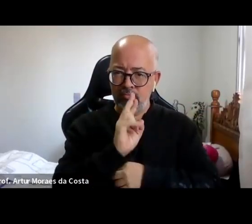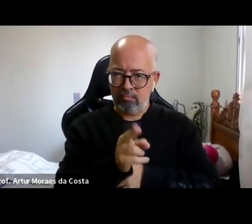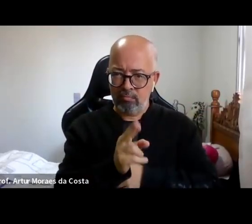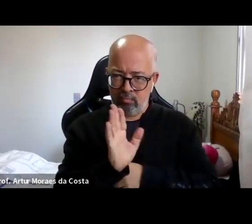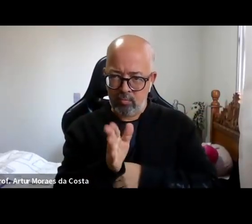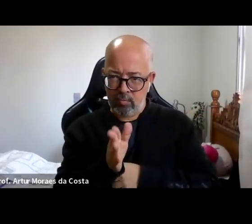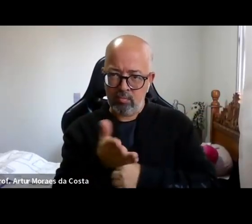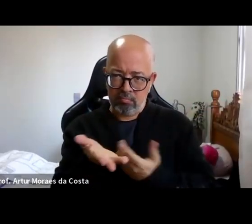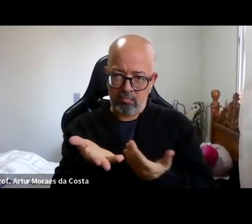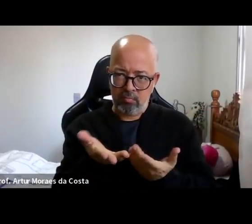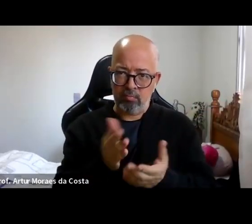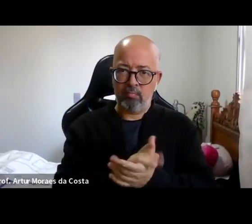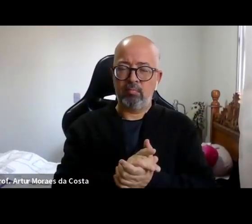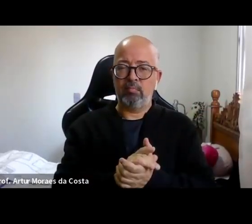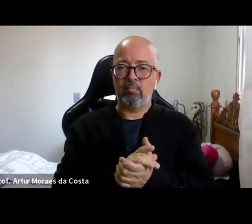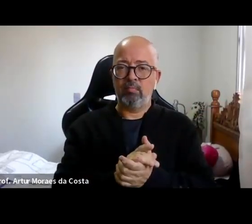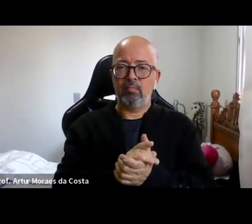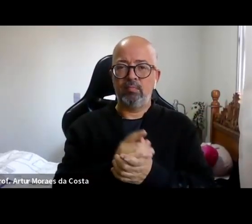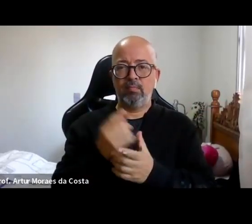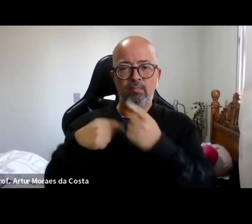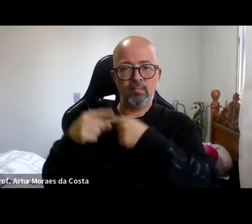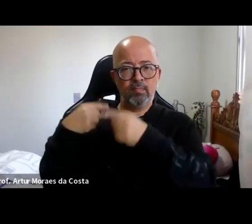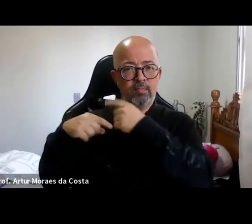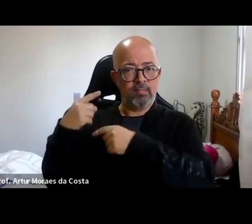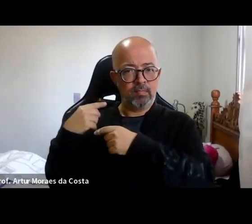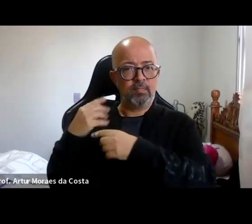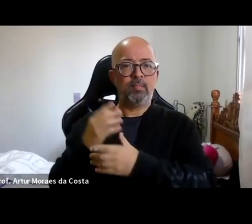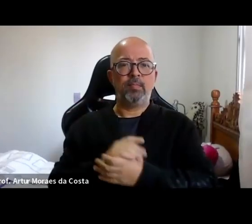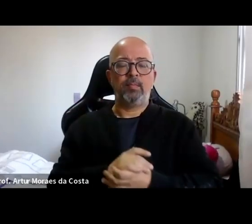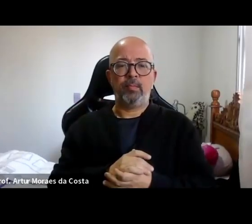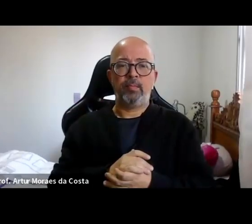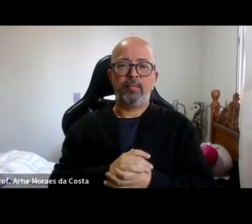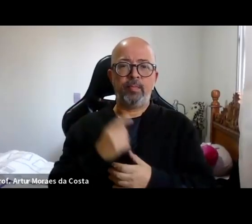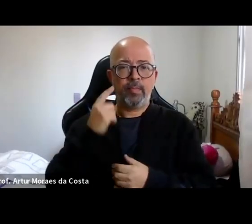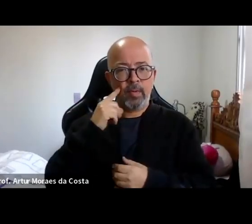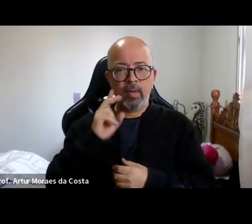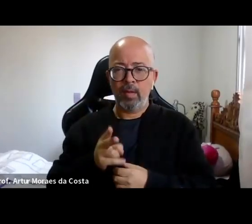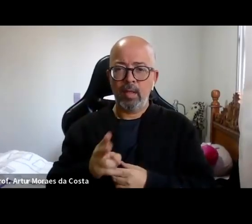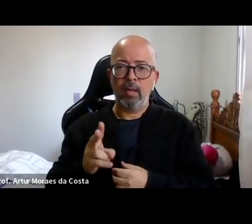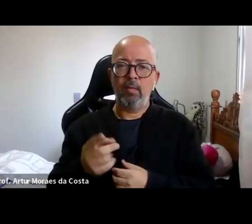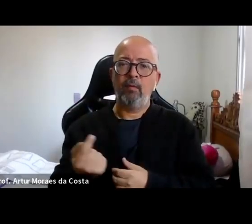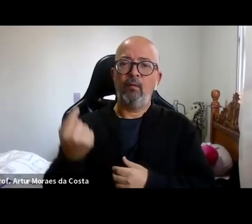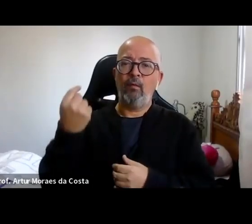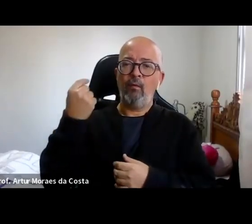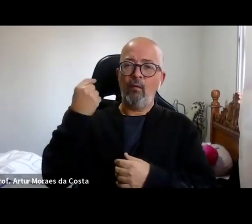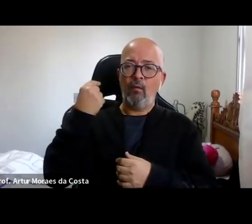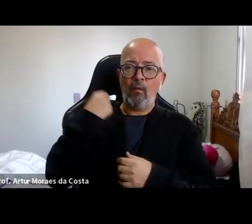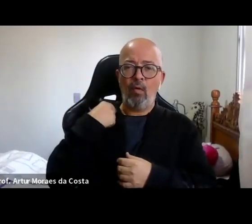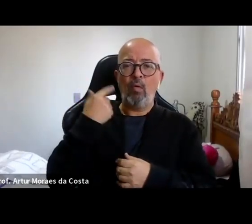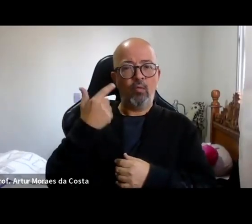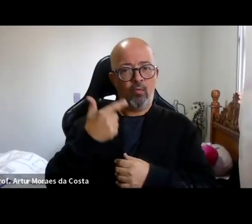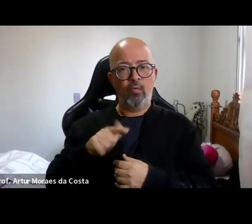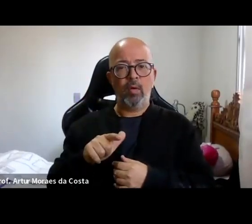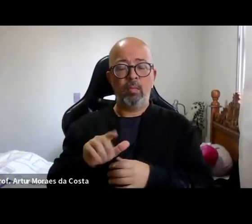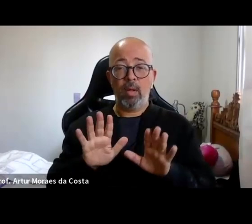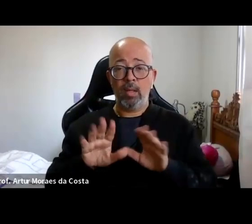a mí me han conocido siempre porque Vuelvo y repito lo mismo para que quede suficientemente claro ahorita voy a contestar específicamente la